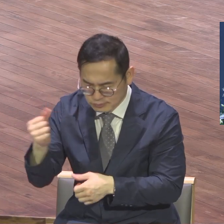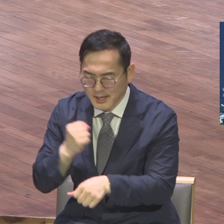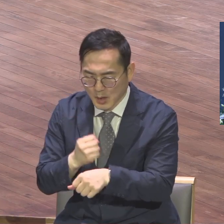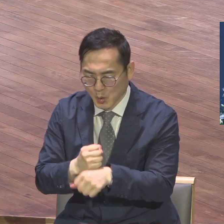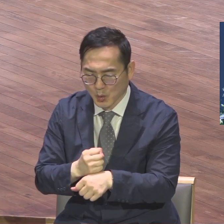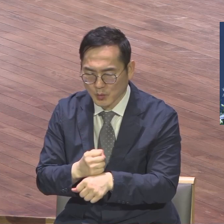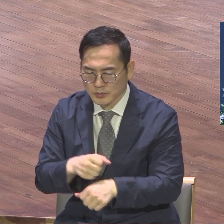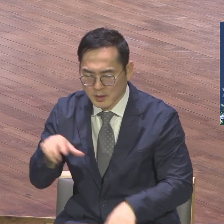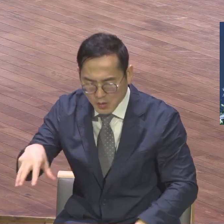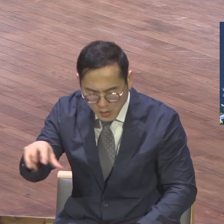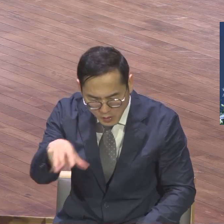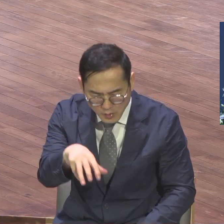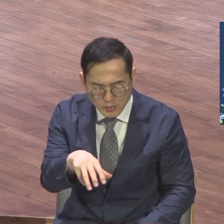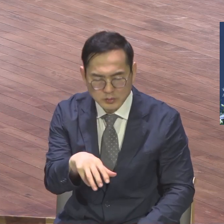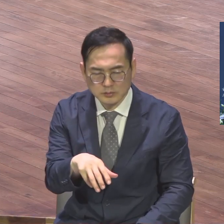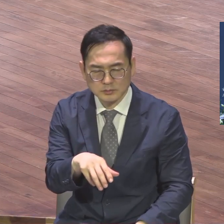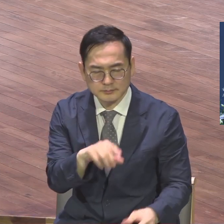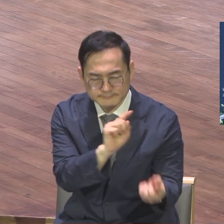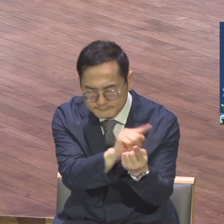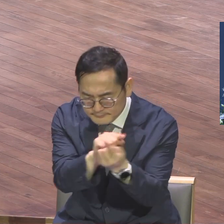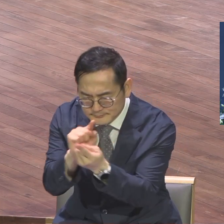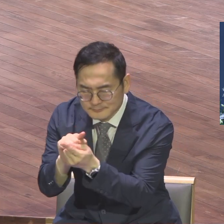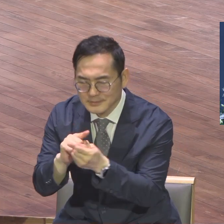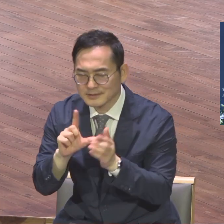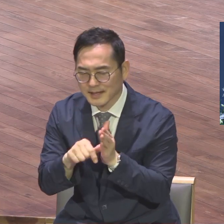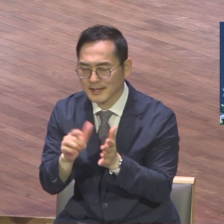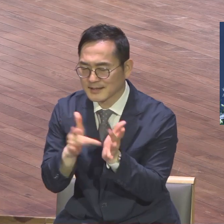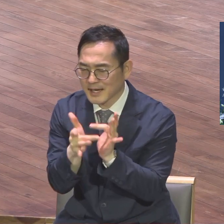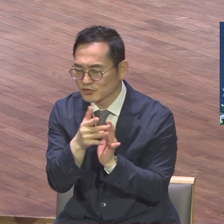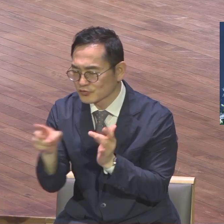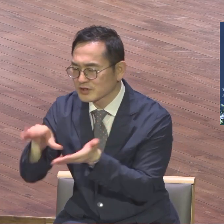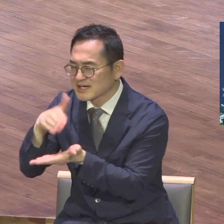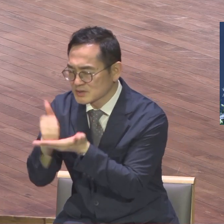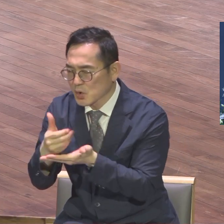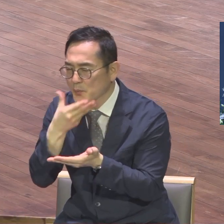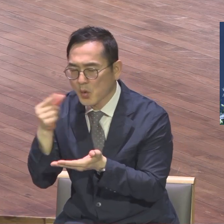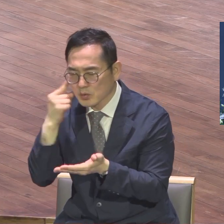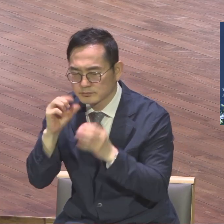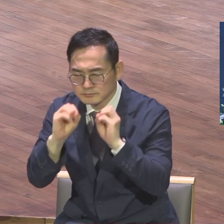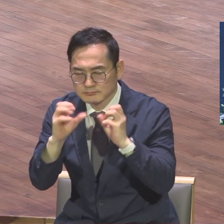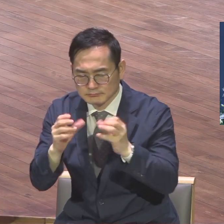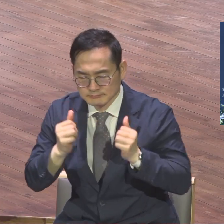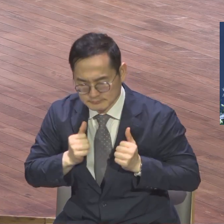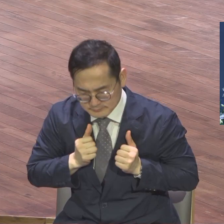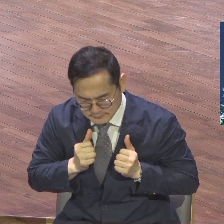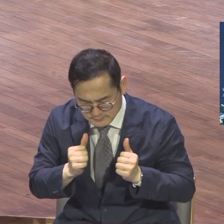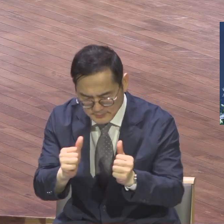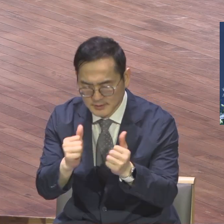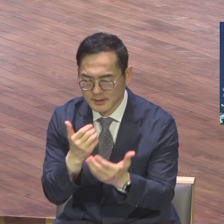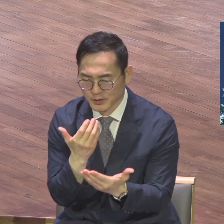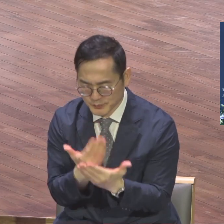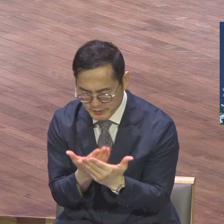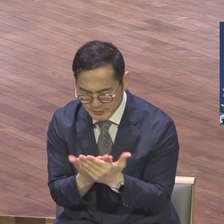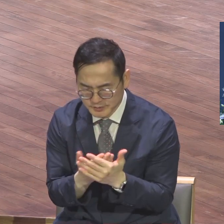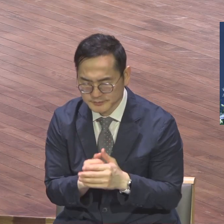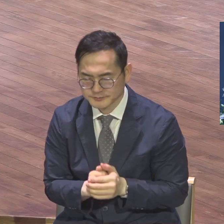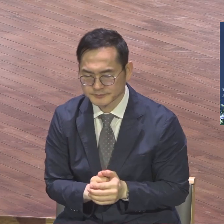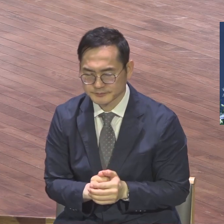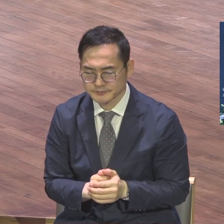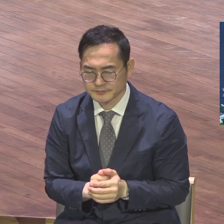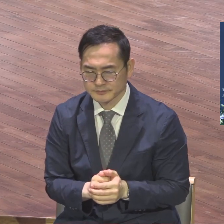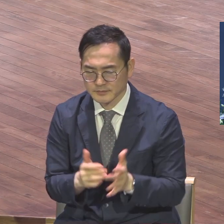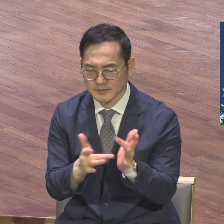누굴 만나든지 예수가 그리스도임을 증거하는 생명 살리는 성김이 있게 하여 주옵소서.